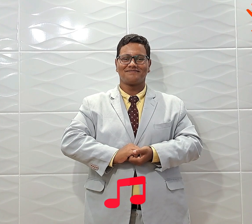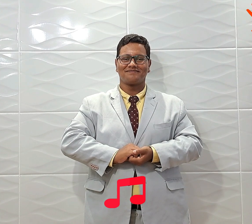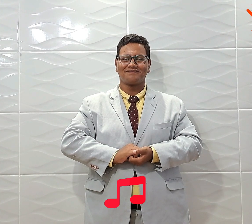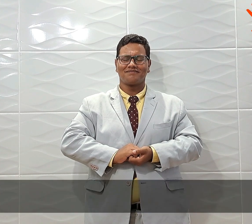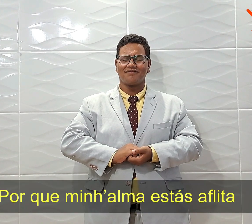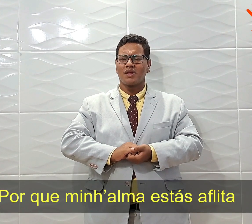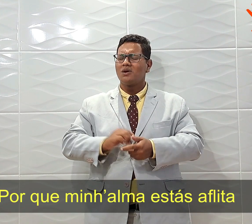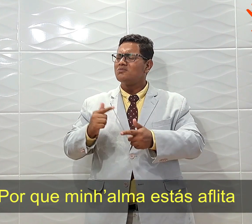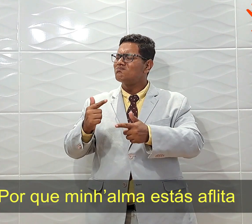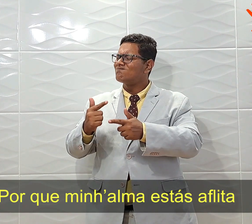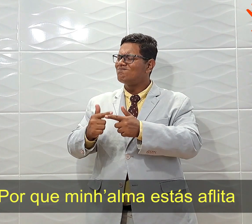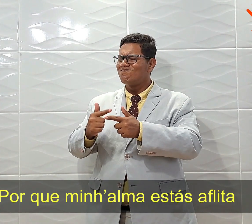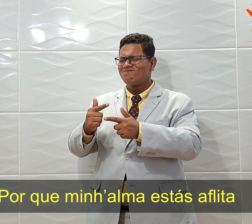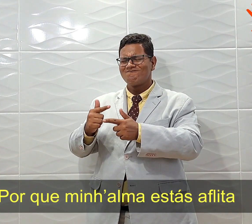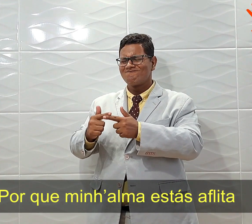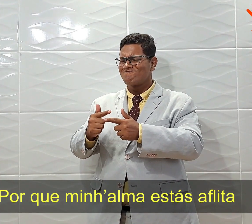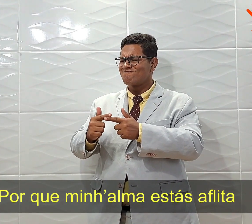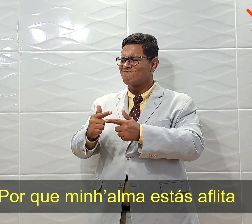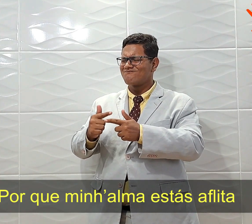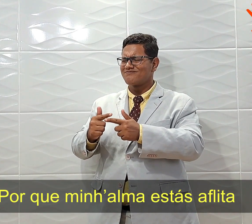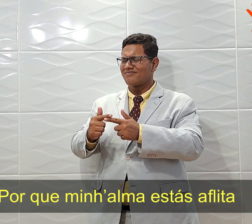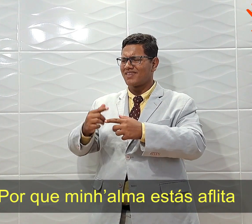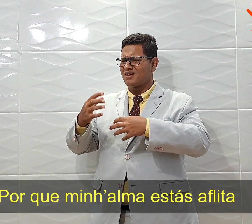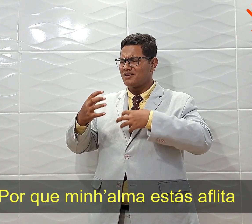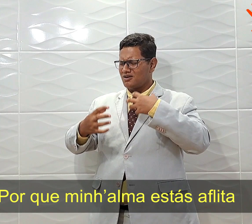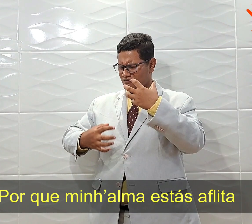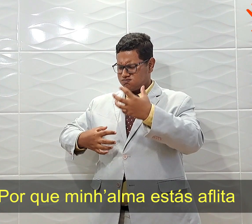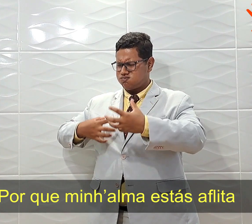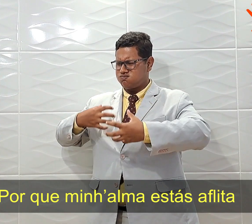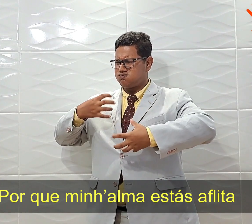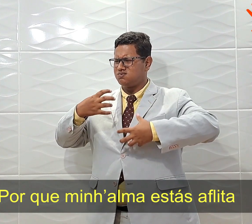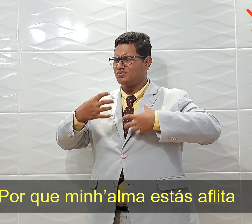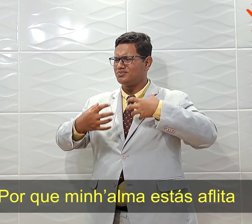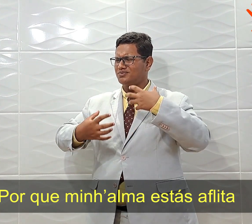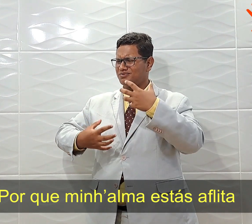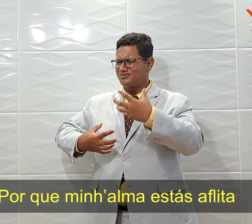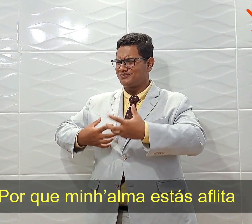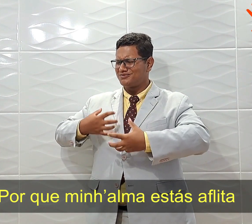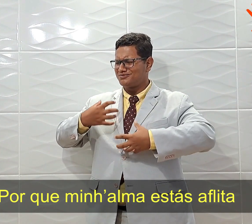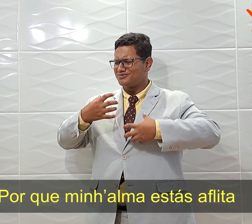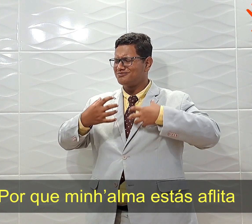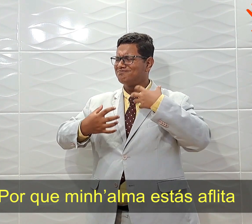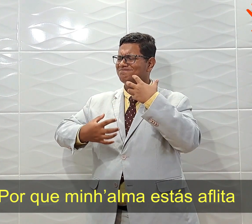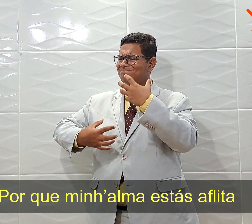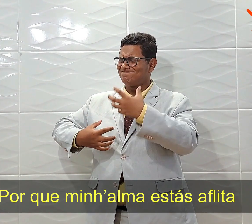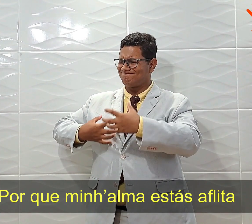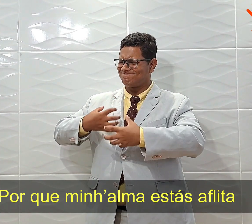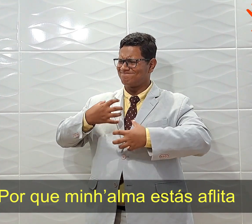Porque minha alma, estás aflita